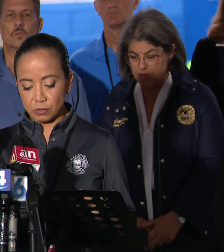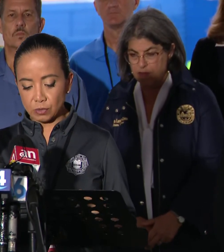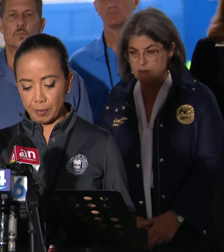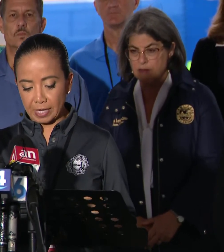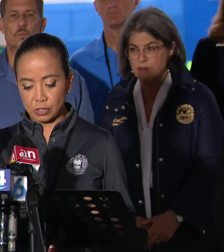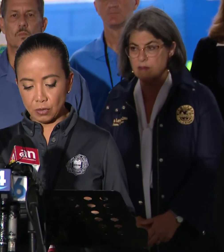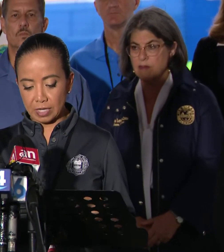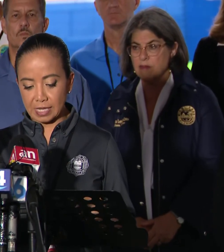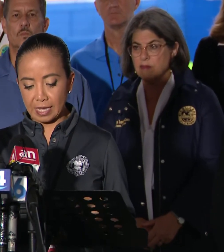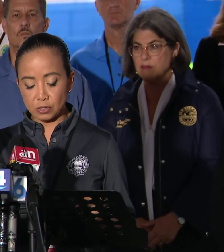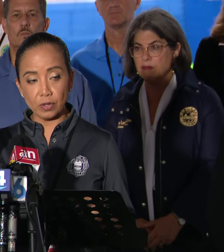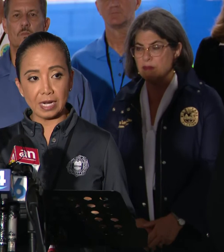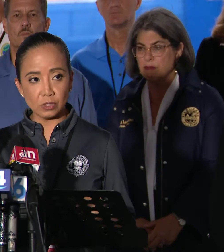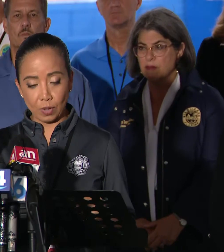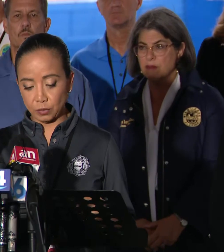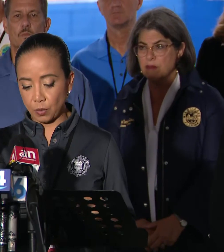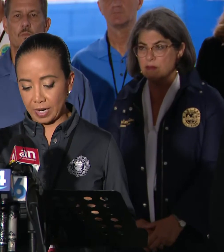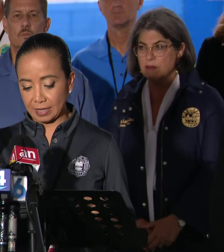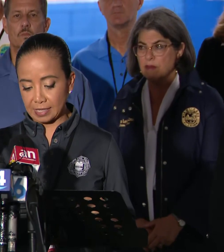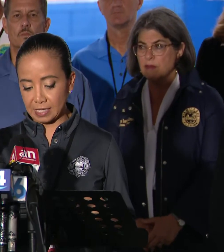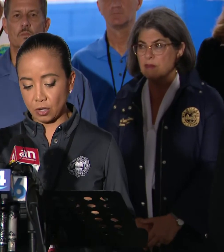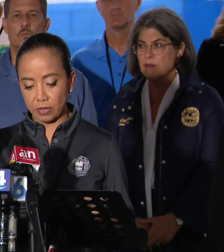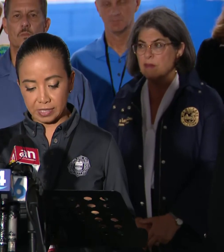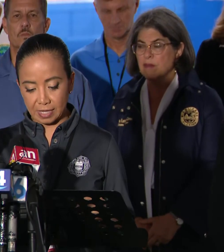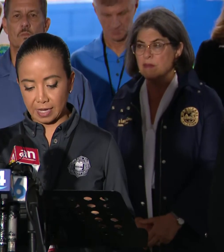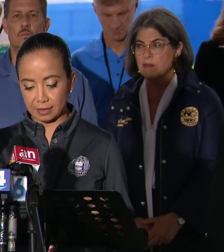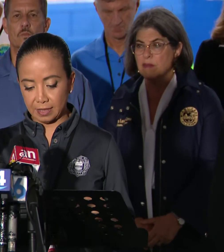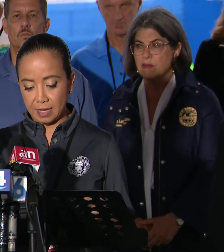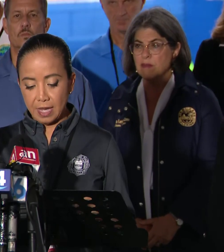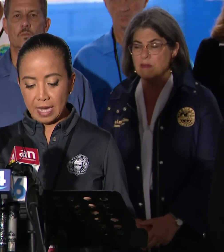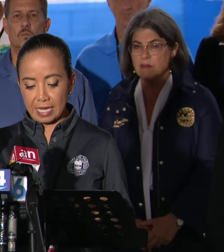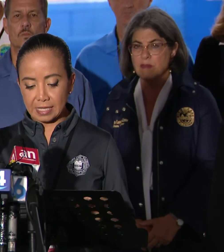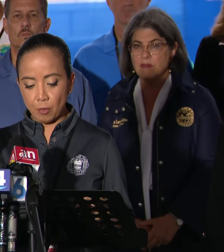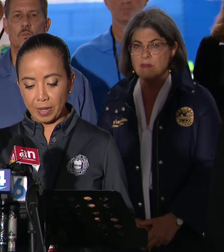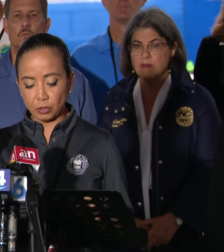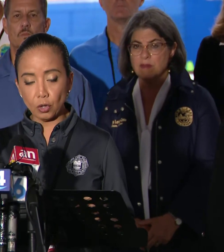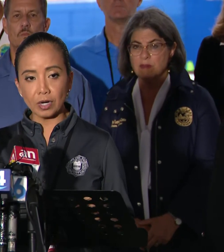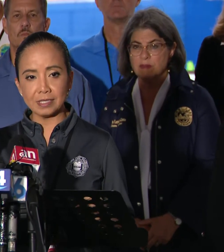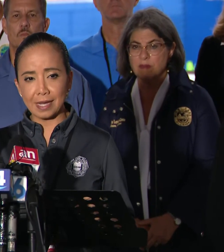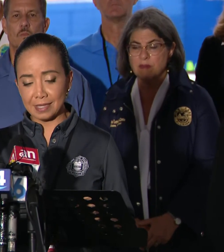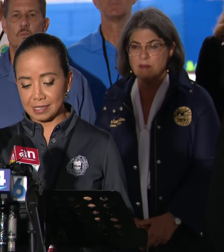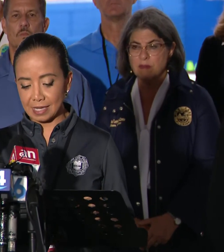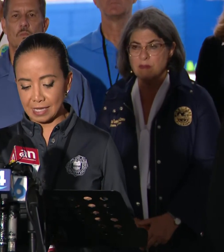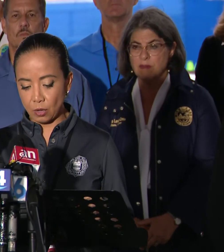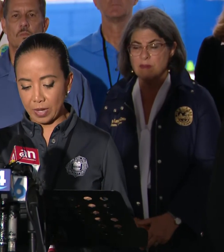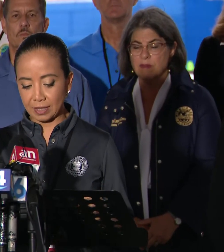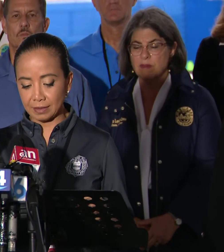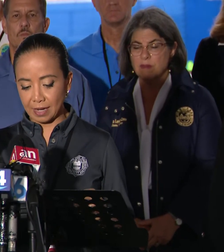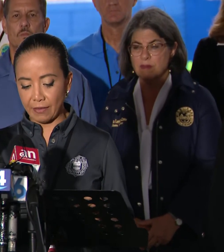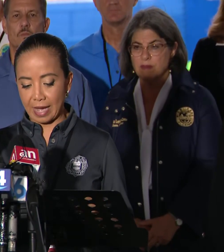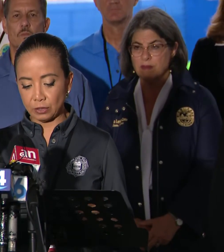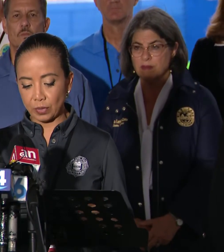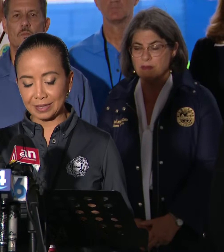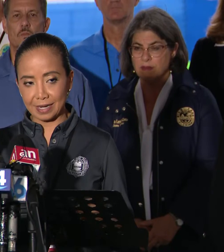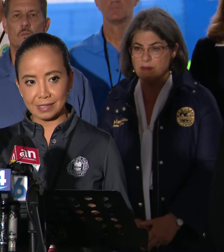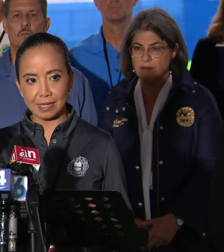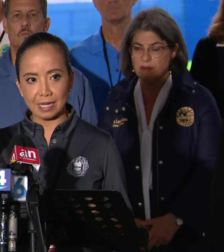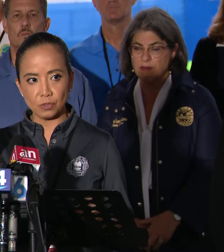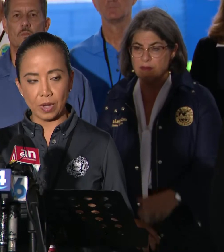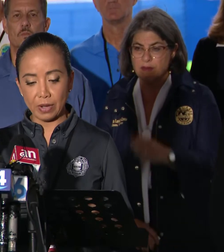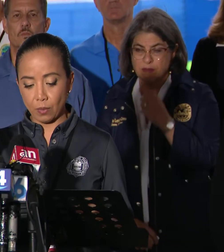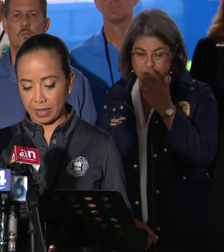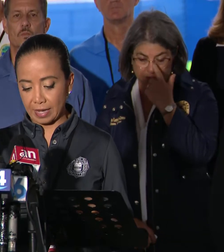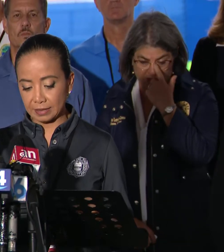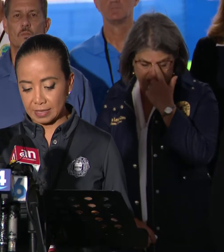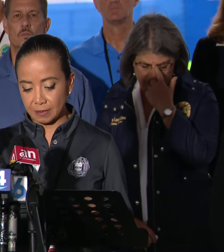comenzaron otra vez sus operaciones a eso de las 4:45 de esta tarde. En este momento los rescatistas se encuentran trabajando en 3